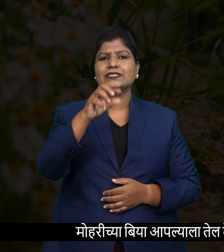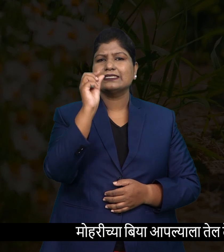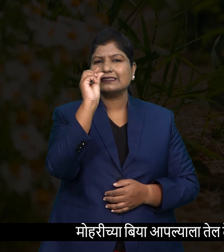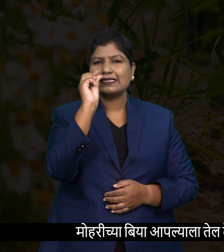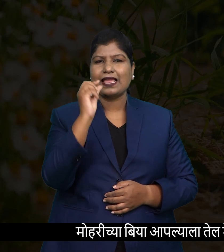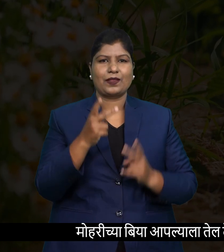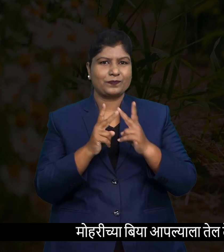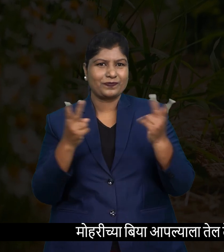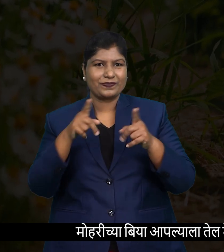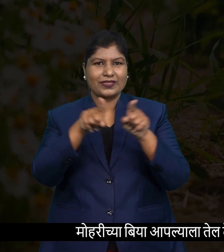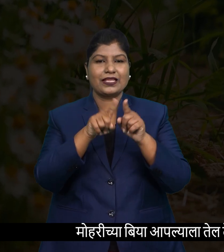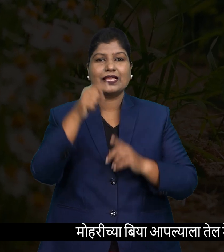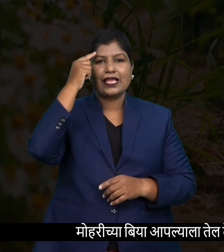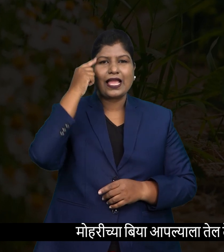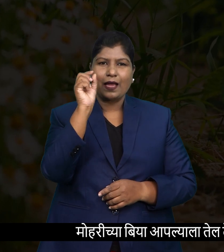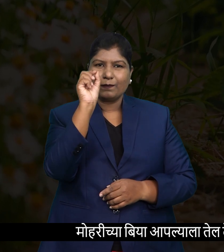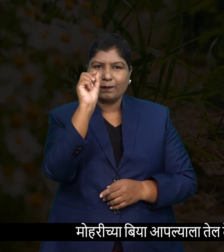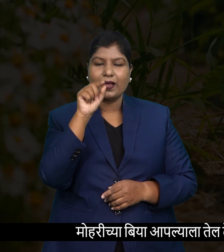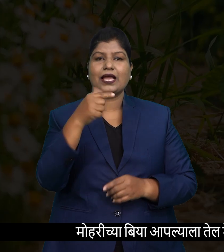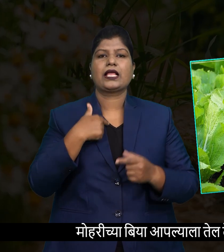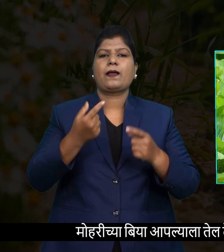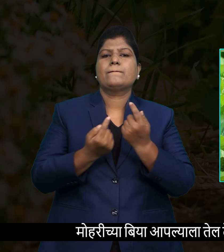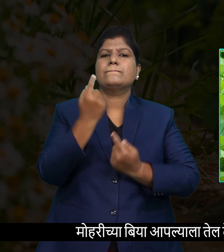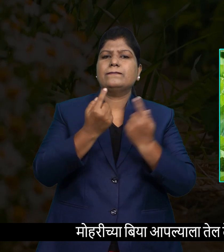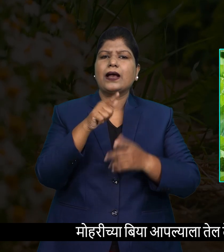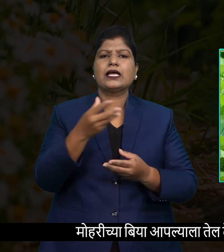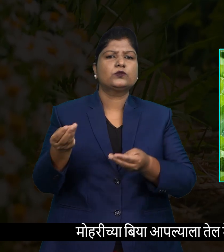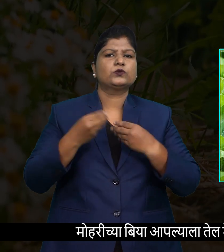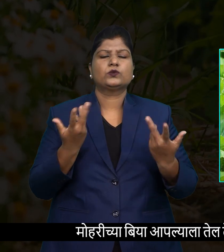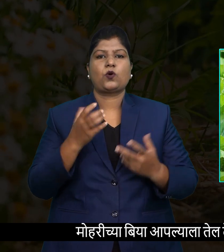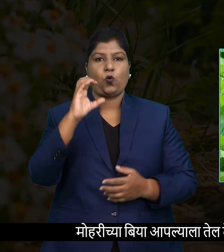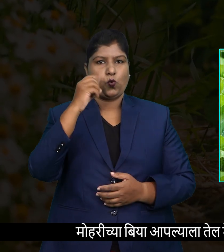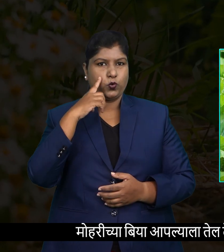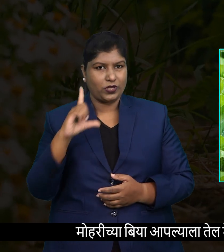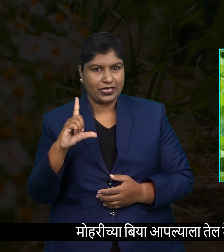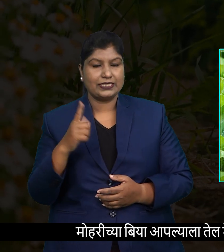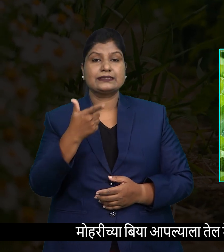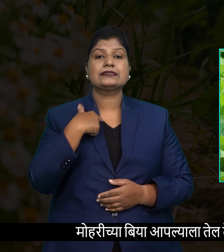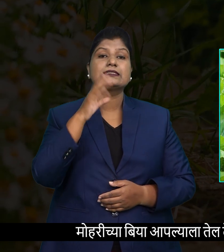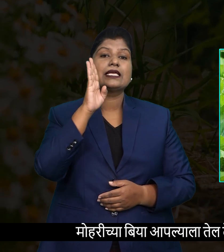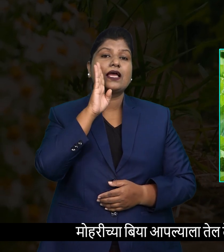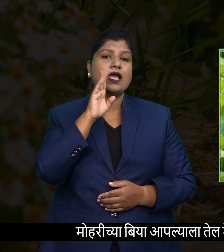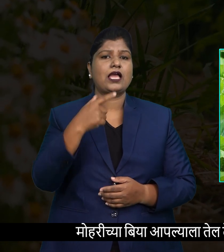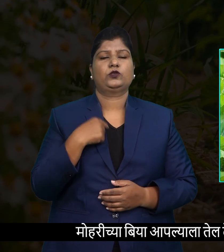मोहरीच्या बिया आपल्याला तेल देतात आणि पाने भाजी म्हणून वापरली जातात.